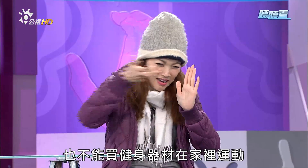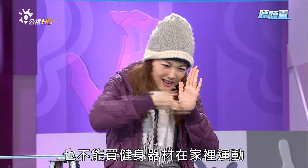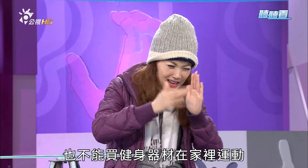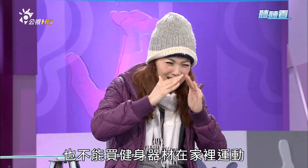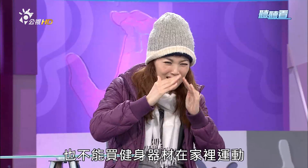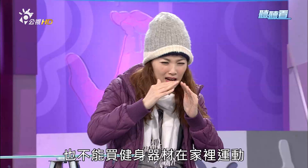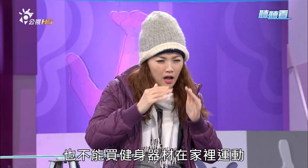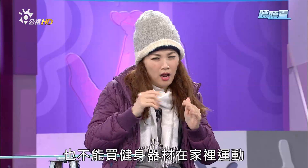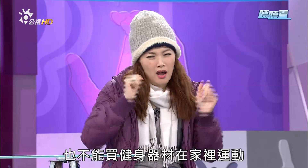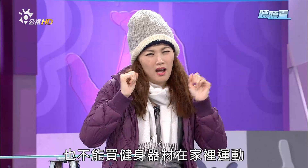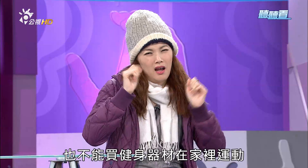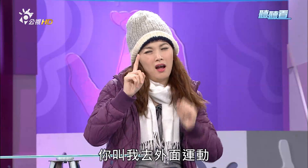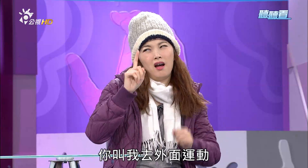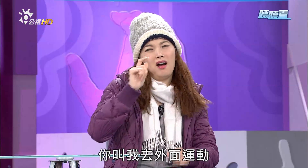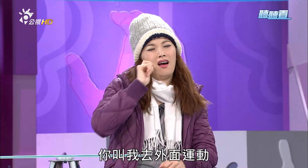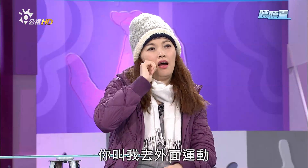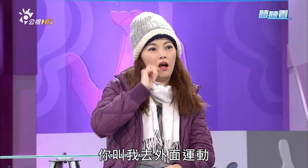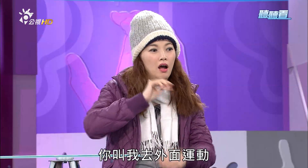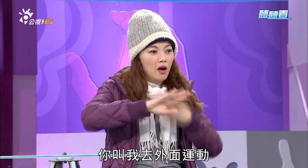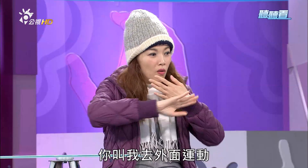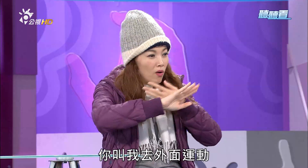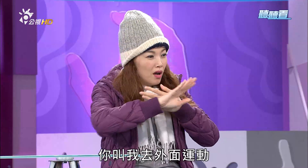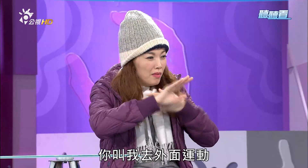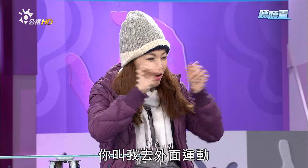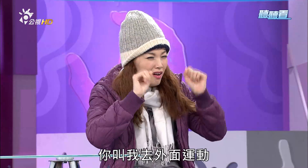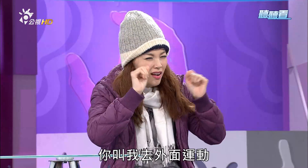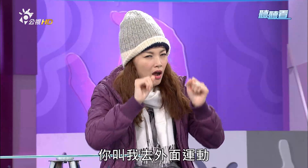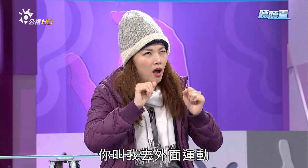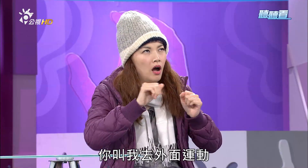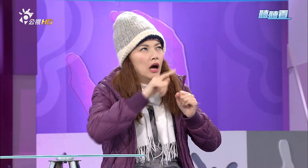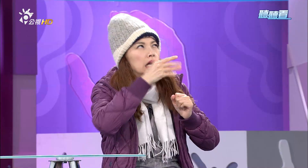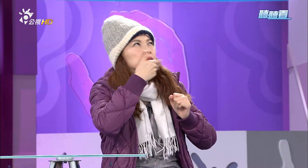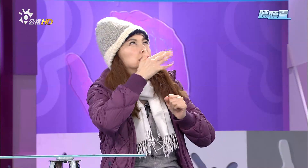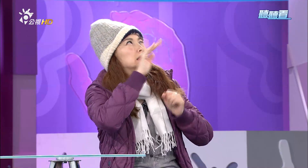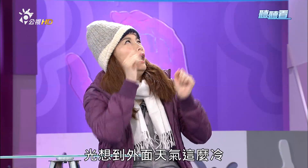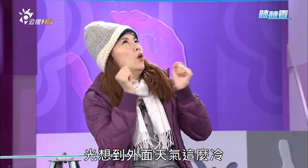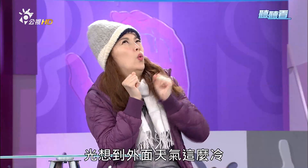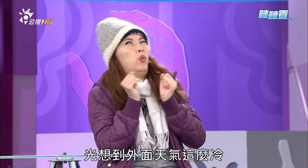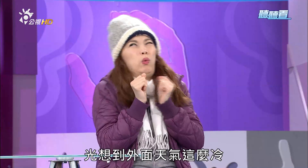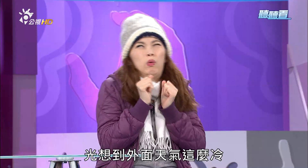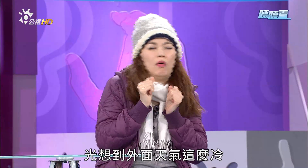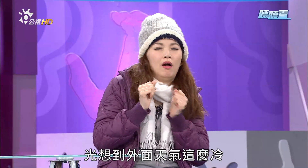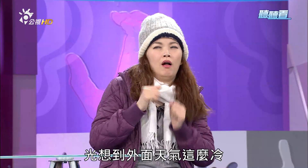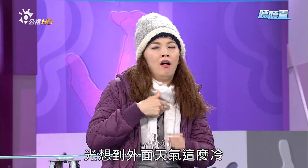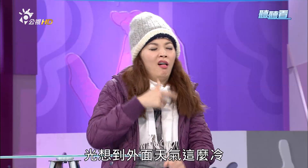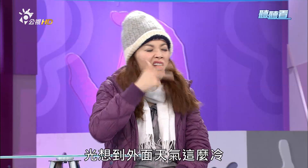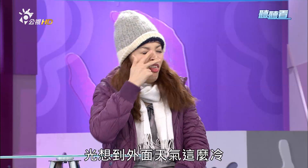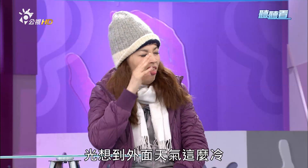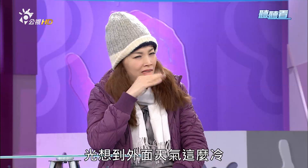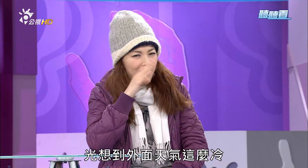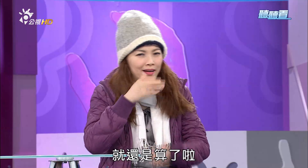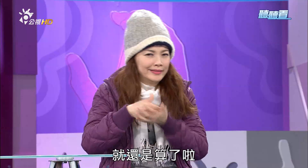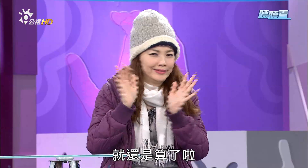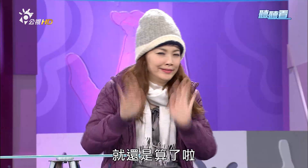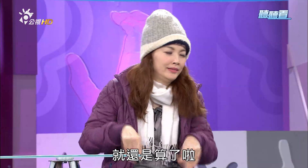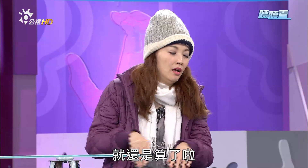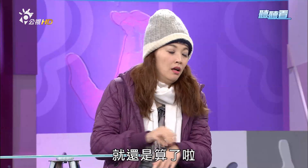动。你叫我去外面运动，哎呦，光想到外面天气这么冷，就还是算了